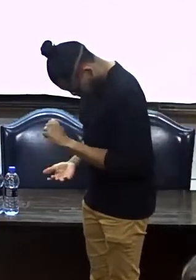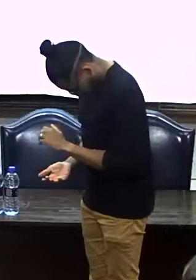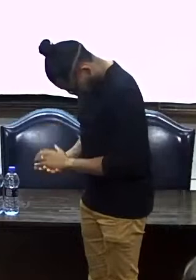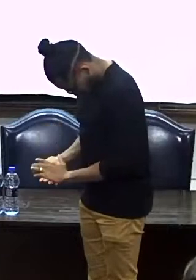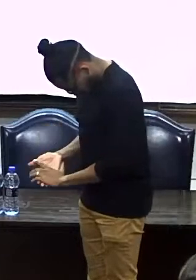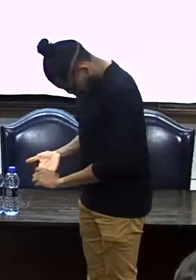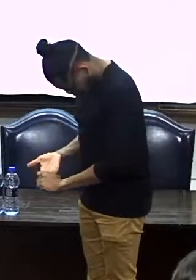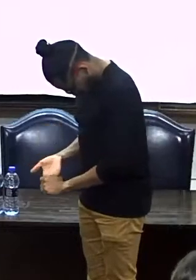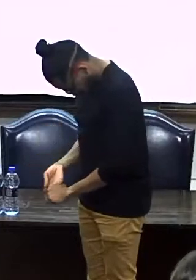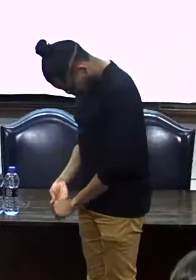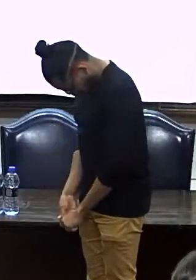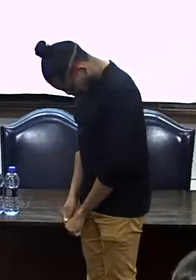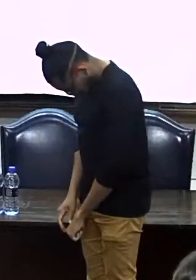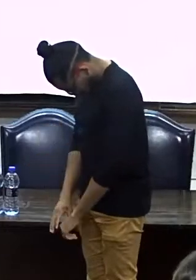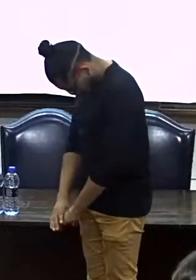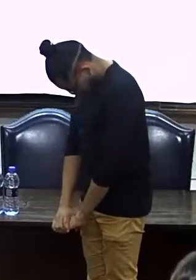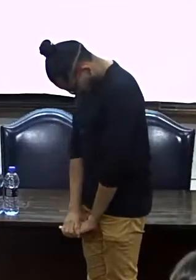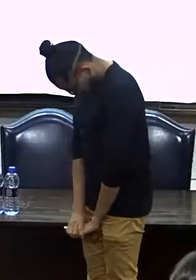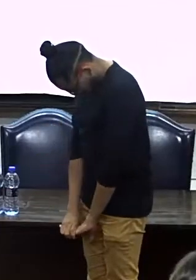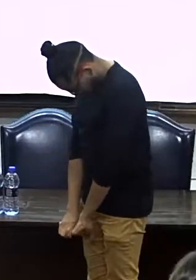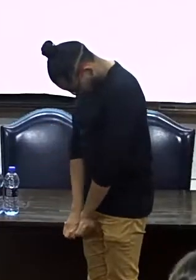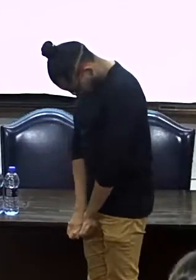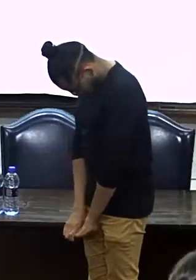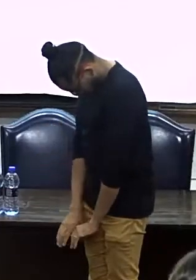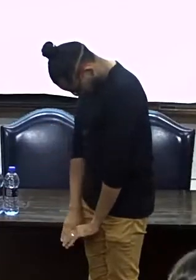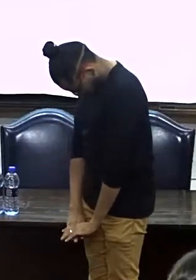primeiro é a